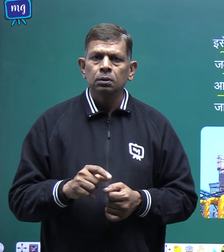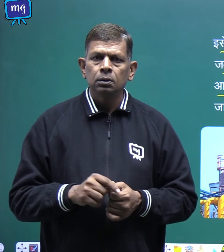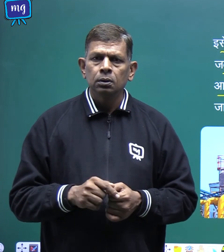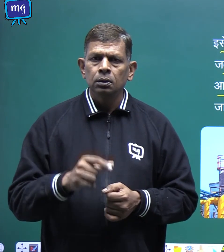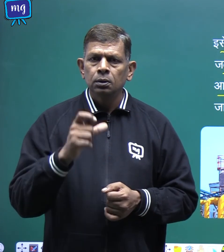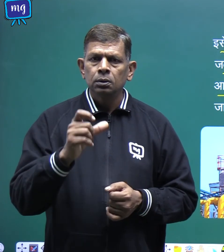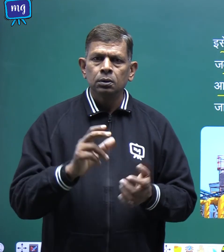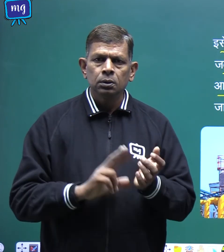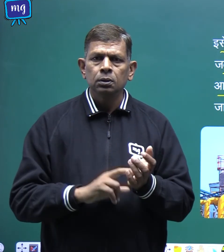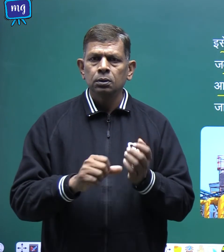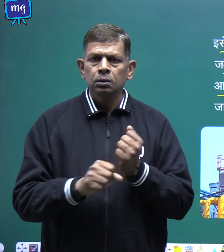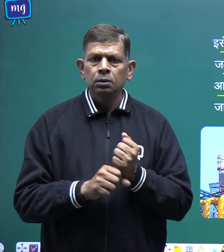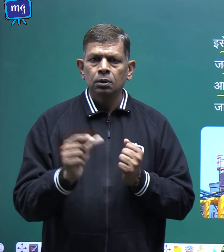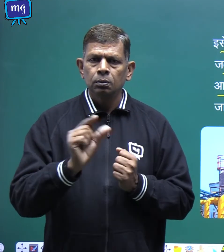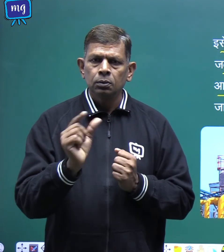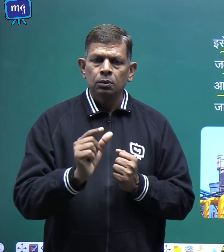CNG का उपयोग